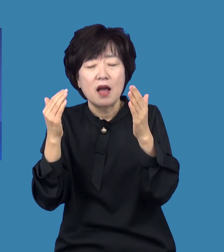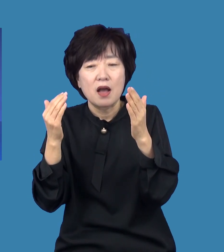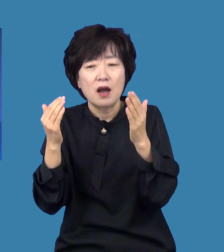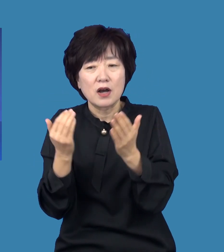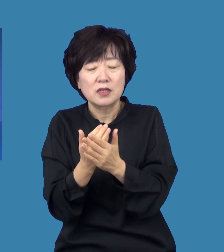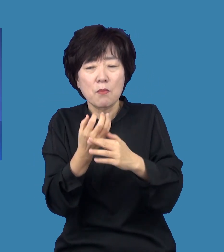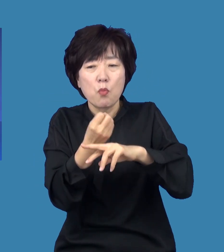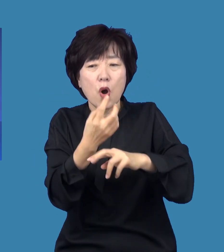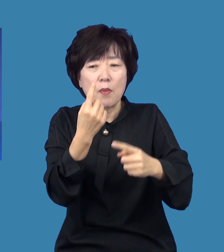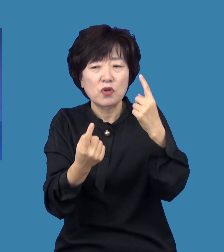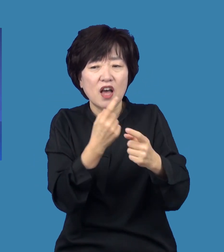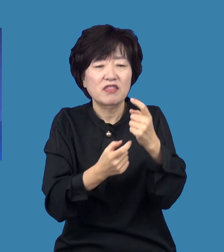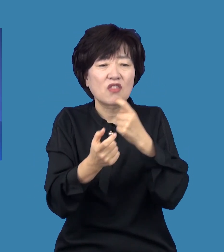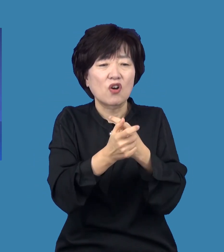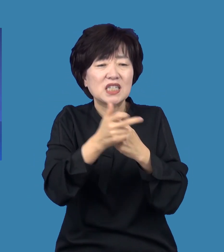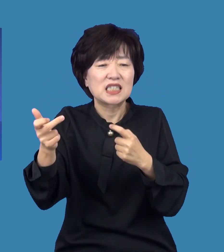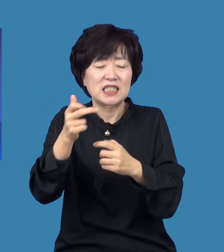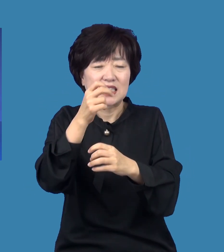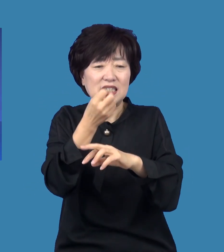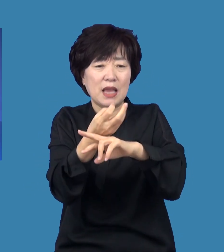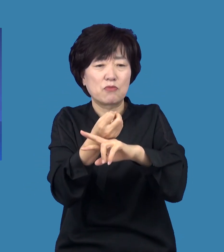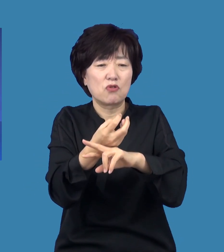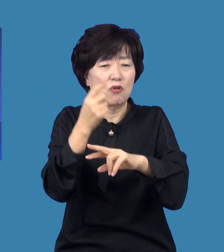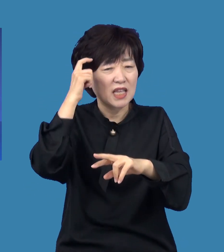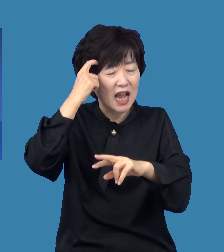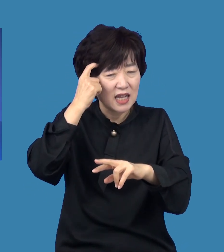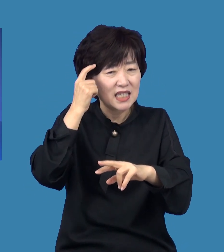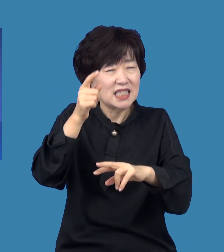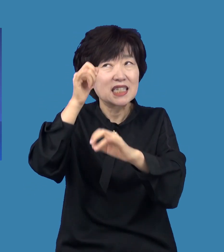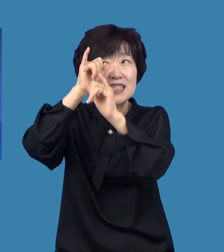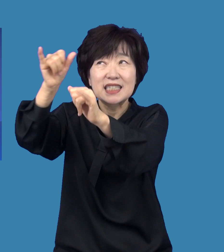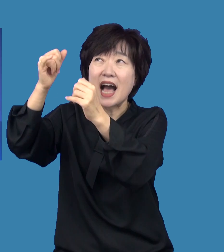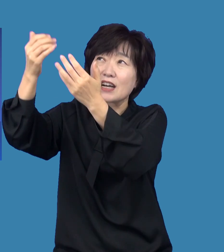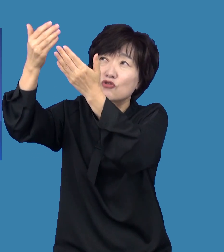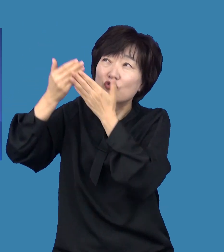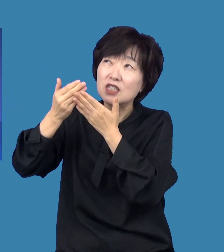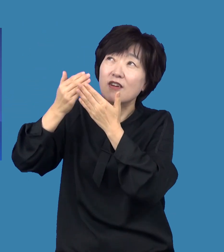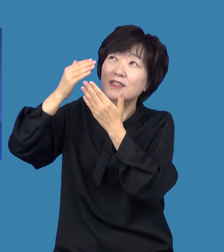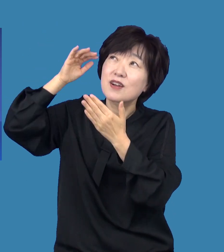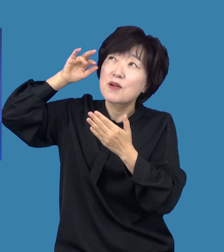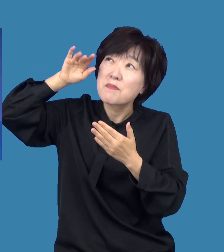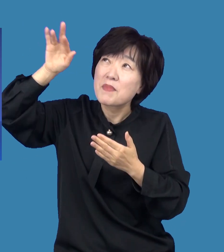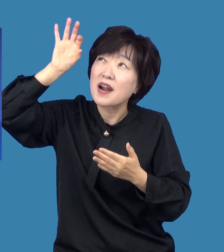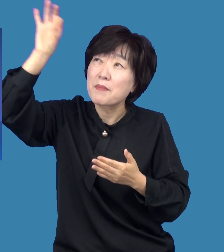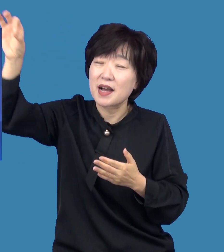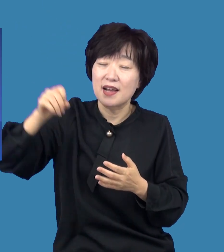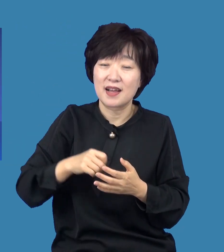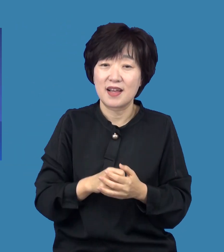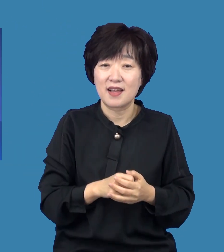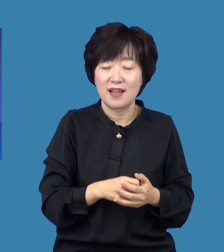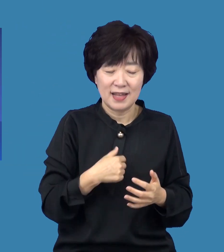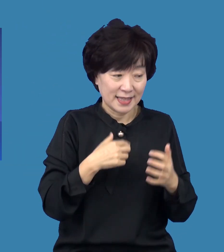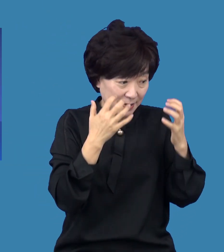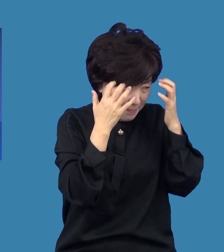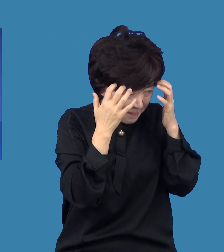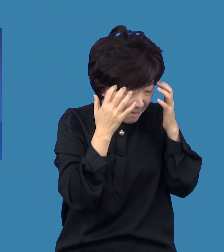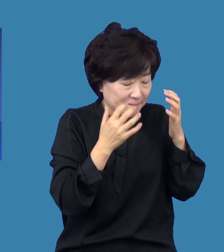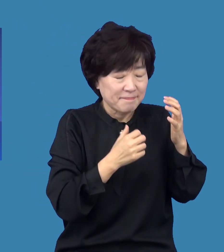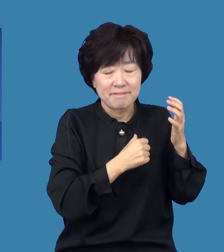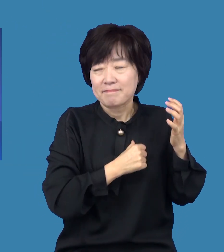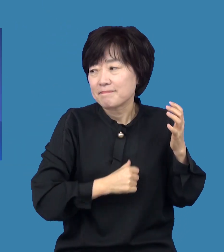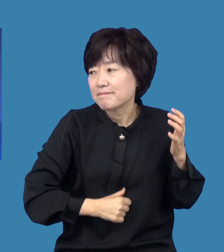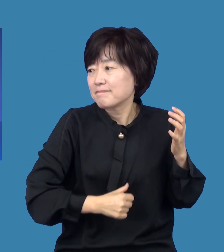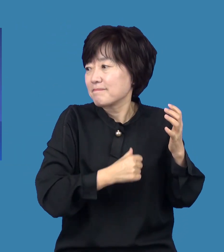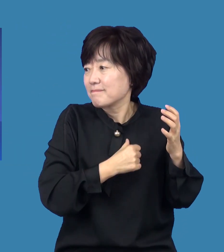상 주심을 바라봄이라. 그리스도를 위해서 수모를 받는 것을 굉장히 기쁘게 참았는데 왜? 상